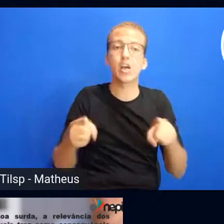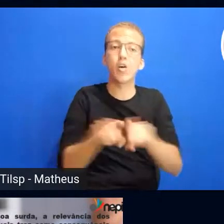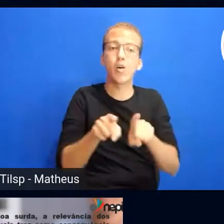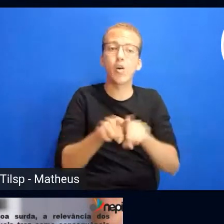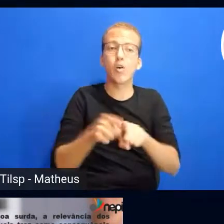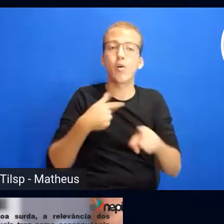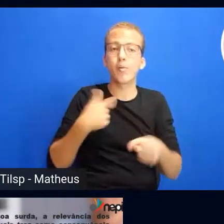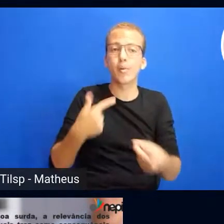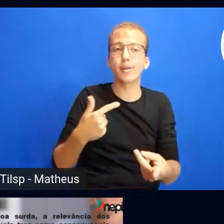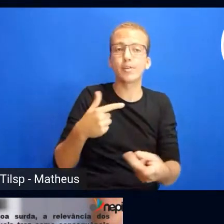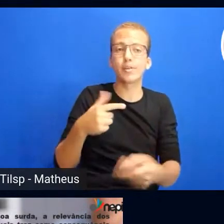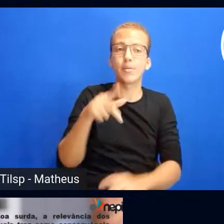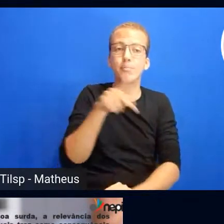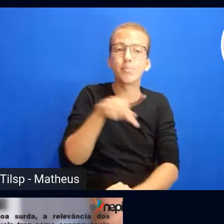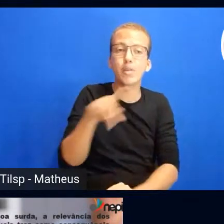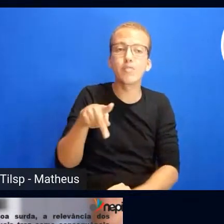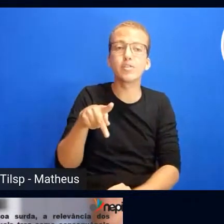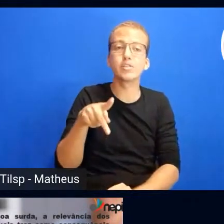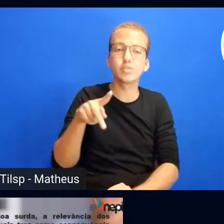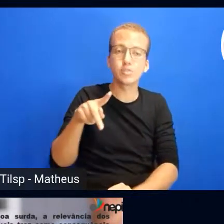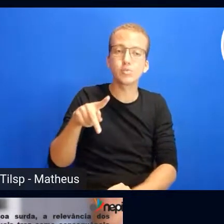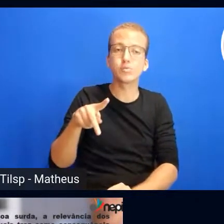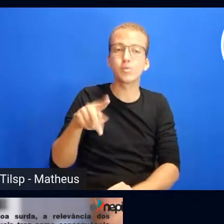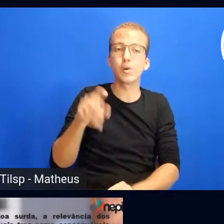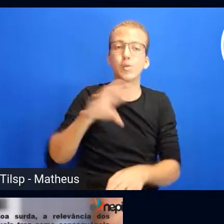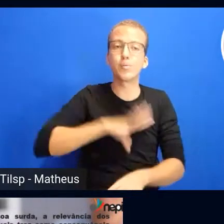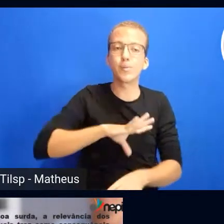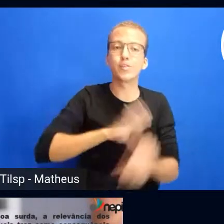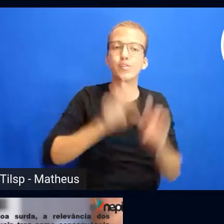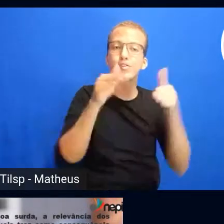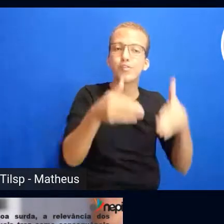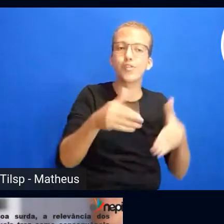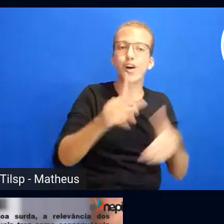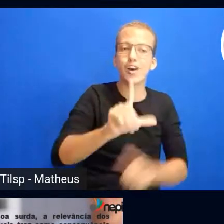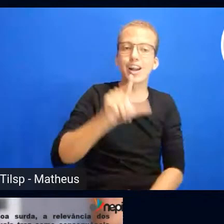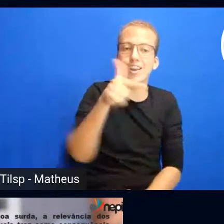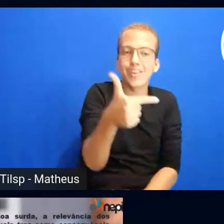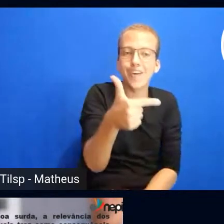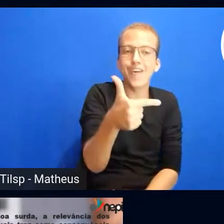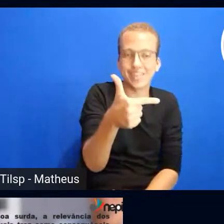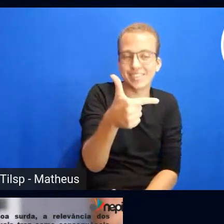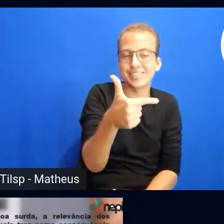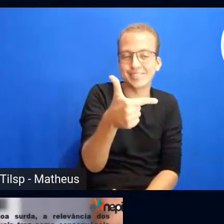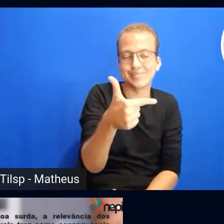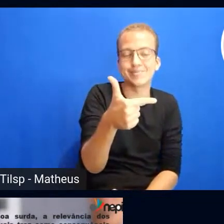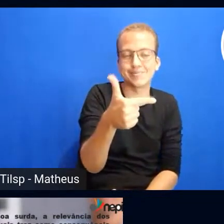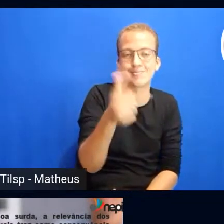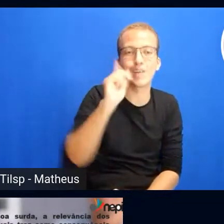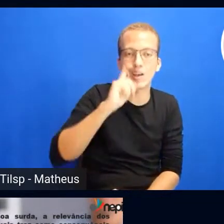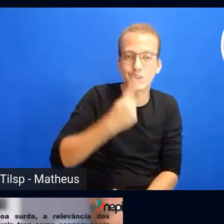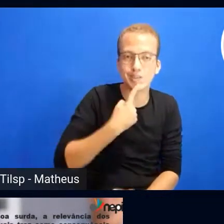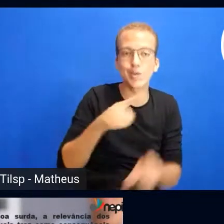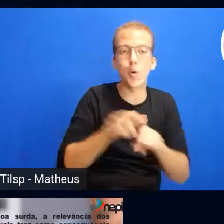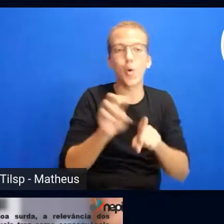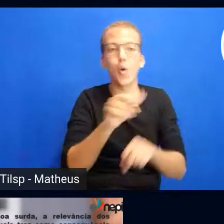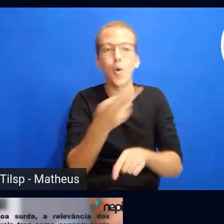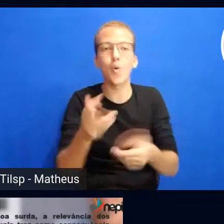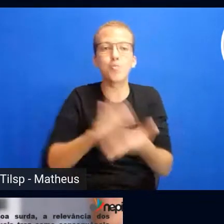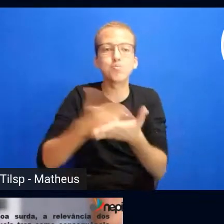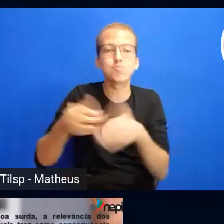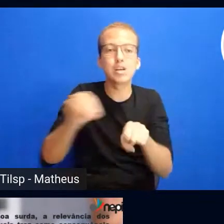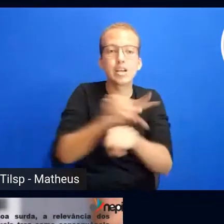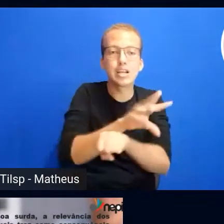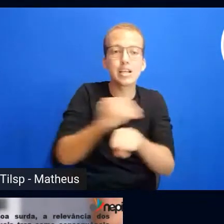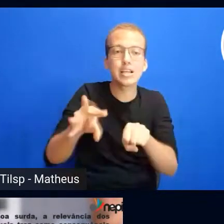professor de português como segunda língua. E é preciso que essas essas esse conhecimento seja ativado pelas linguagens compreensiva e